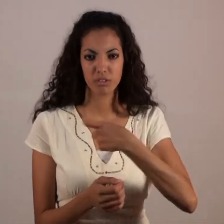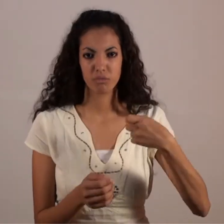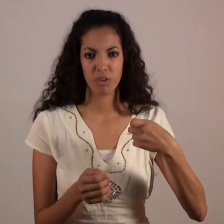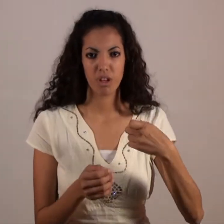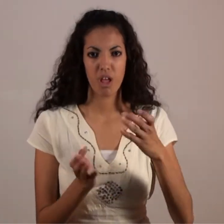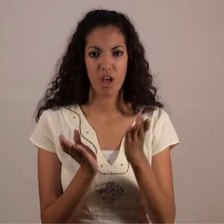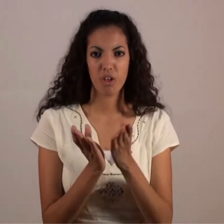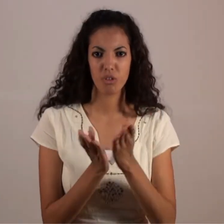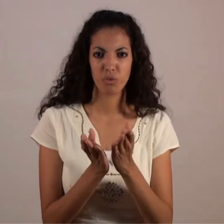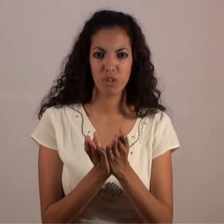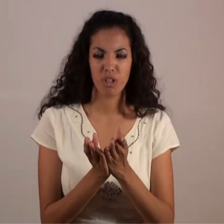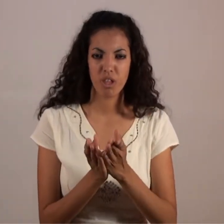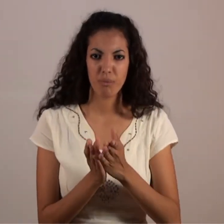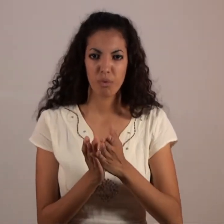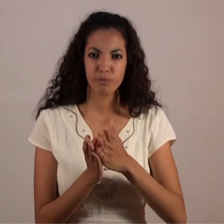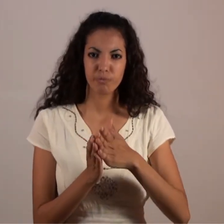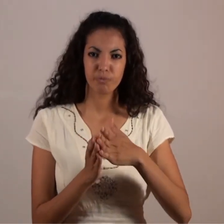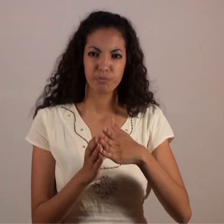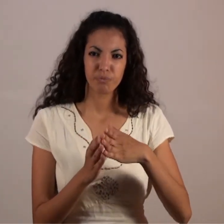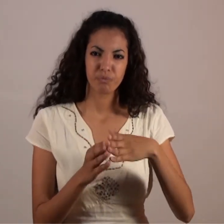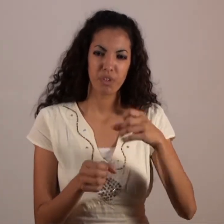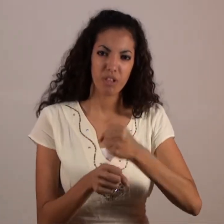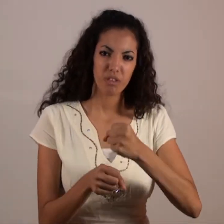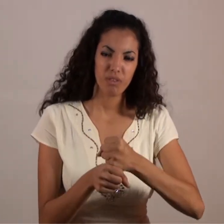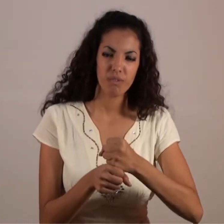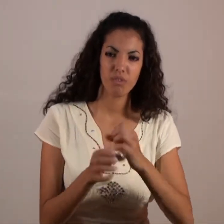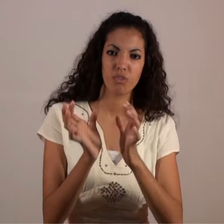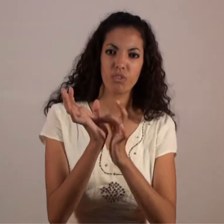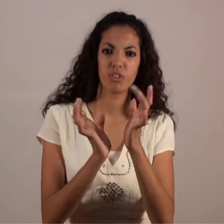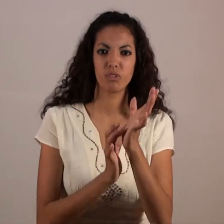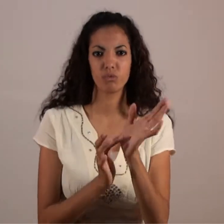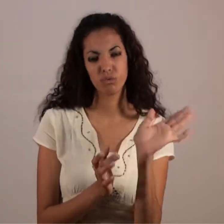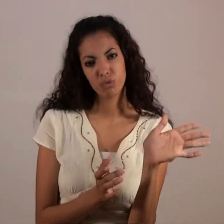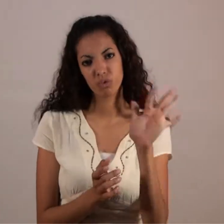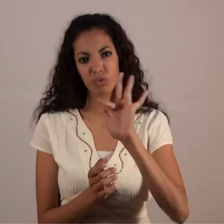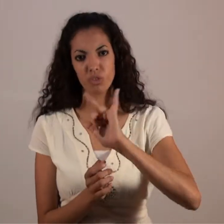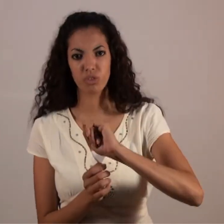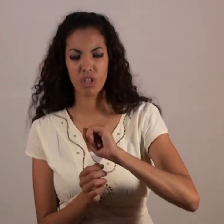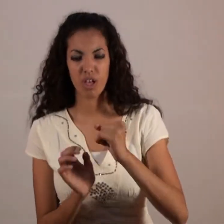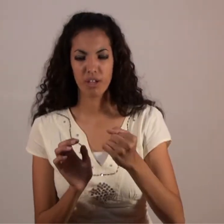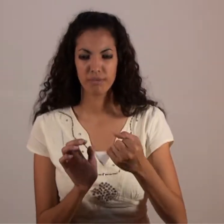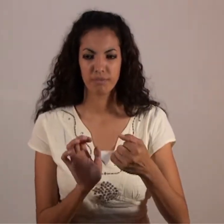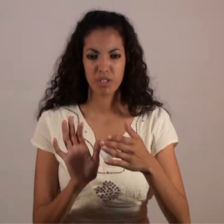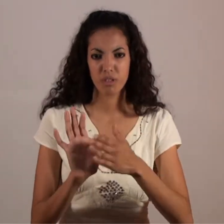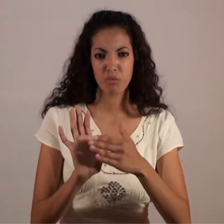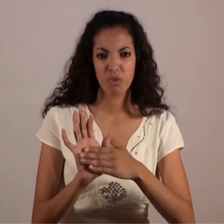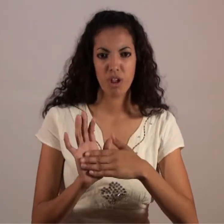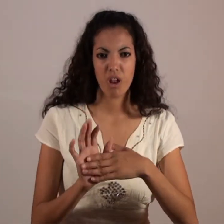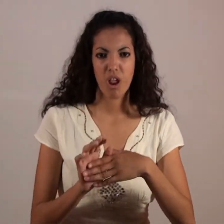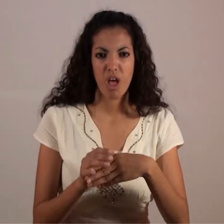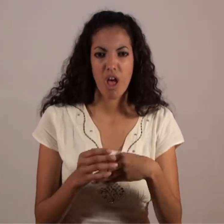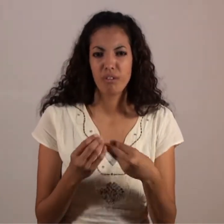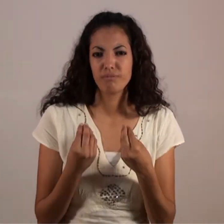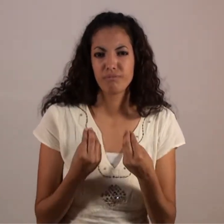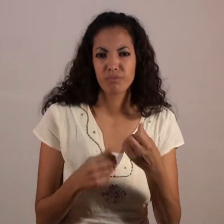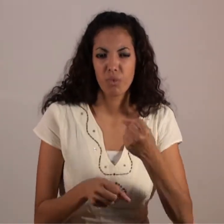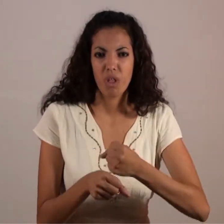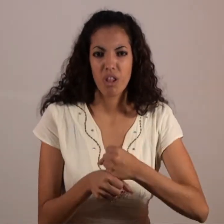las ramificaciones prácticas que su obra tiene para nosotros. En realidad, podemos obtener